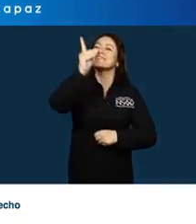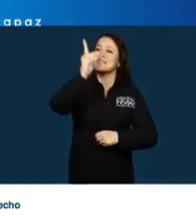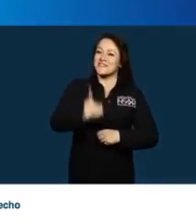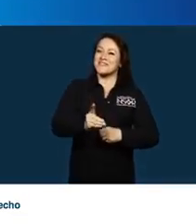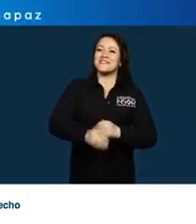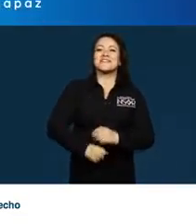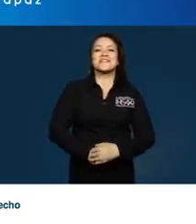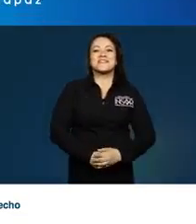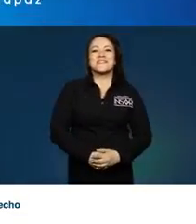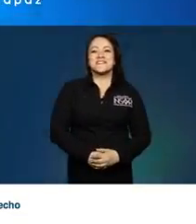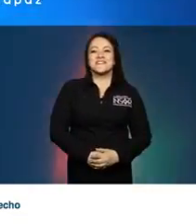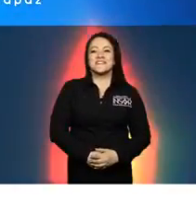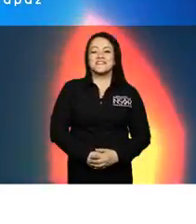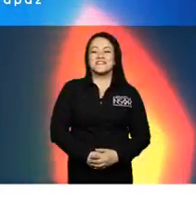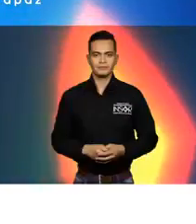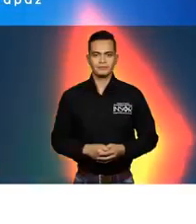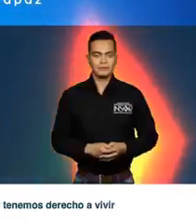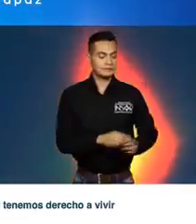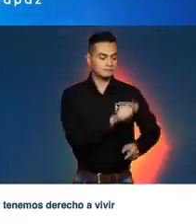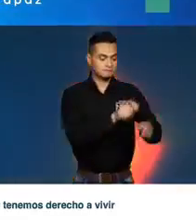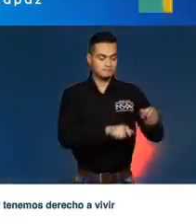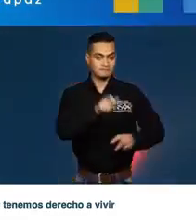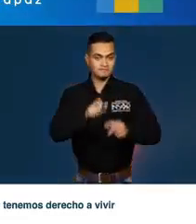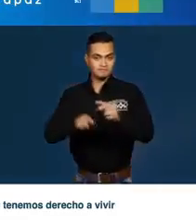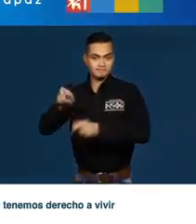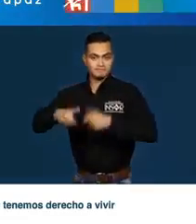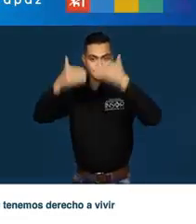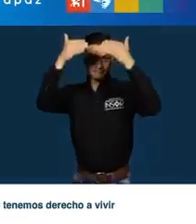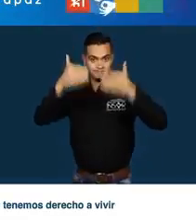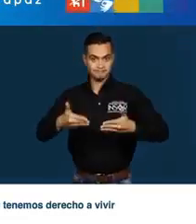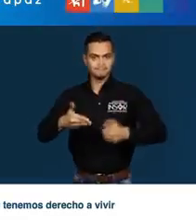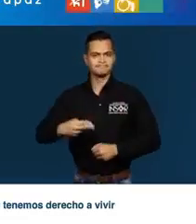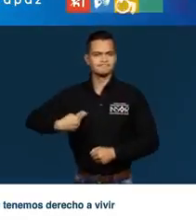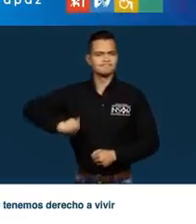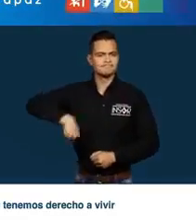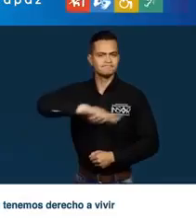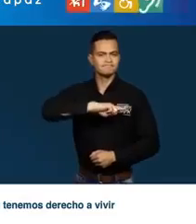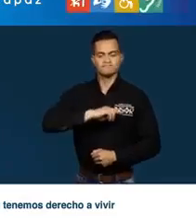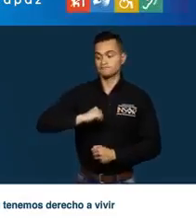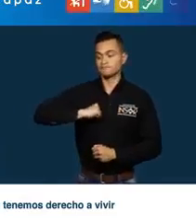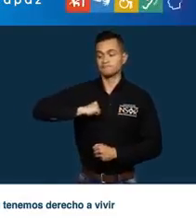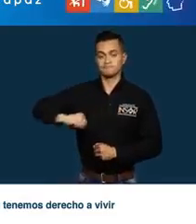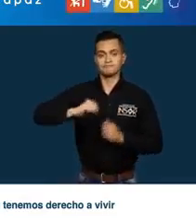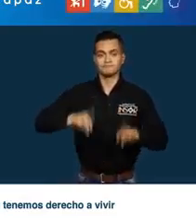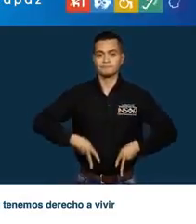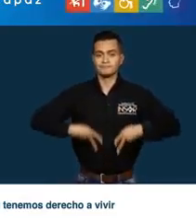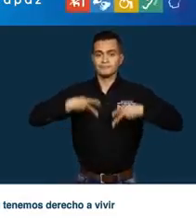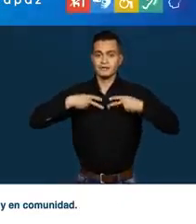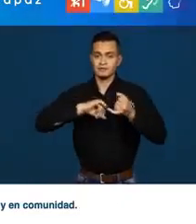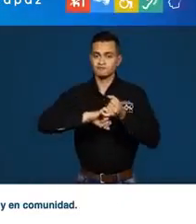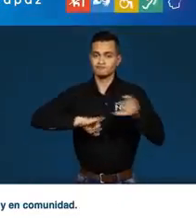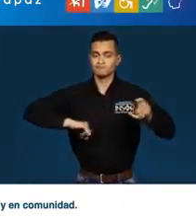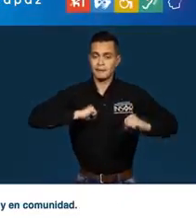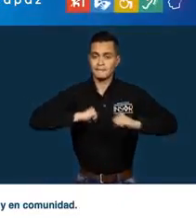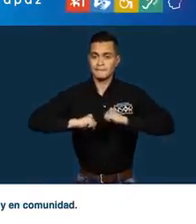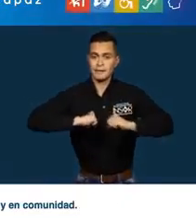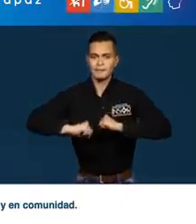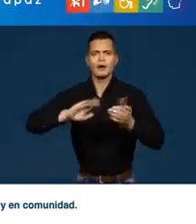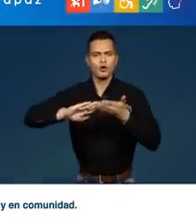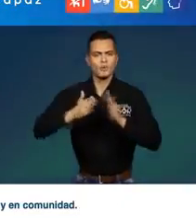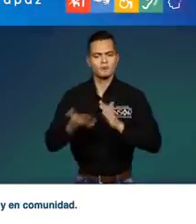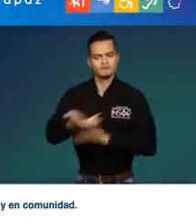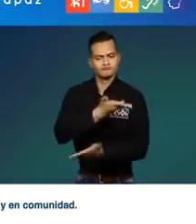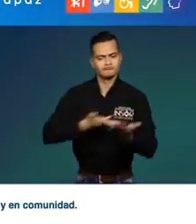Tengo derecho. Las personas con discapacidad tenemos derecho a vivir en forma independiente y